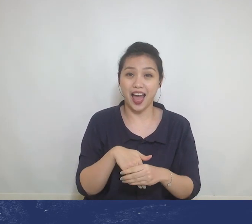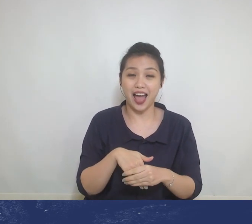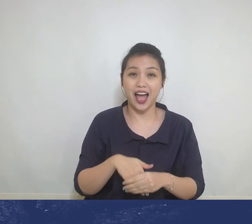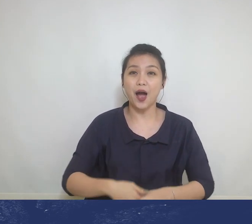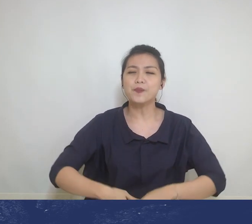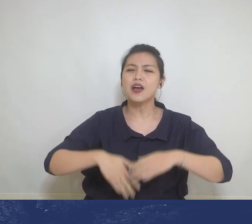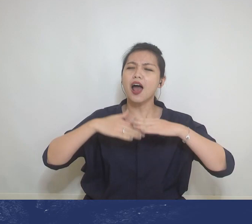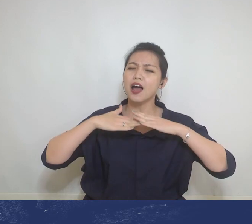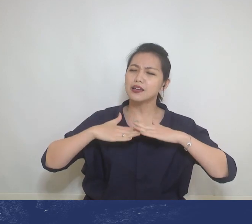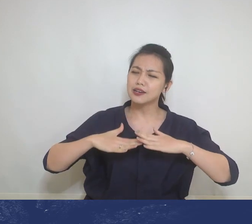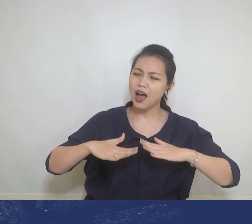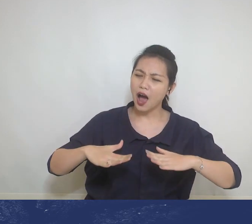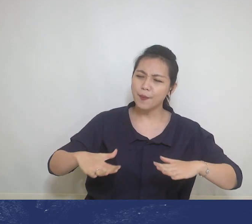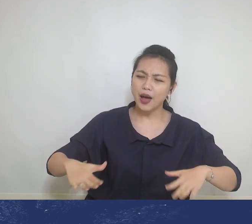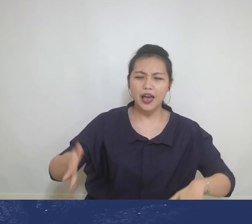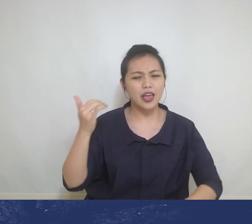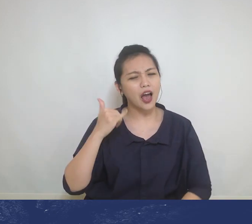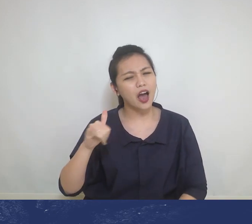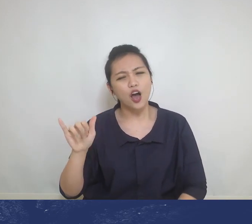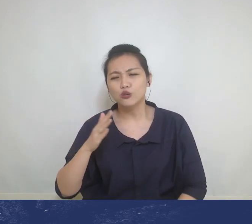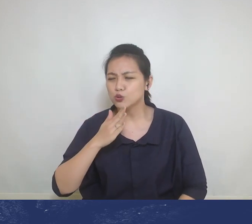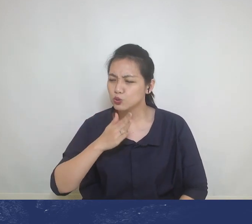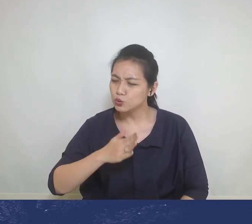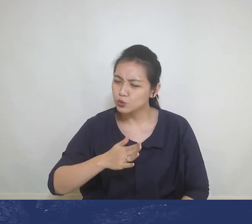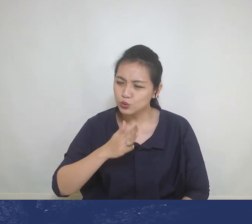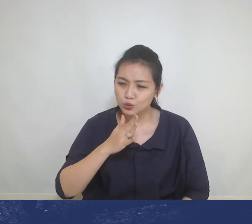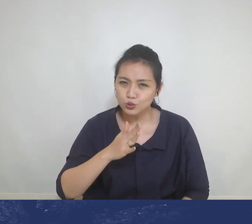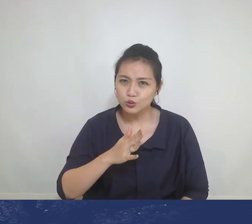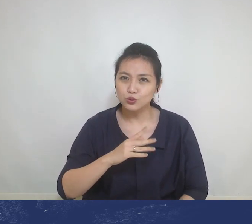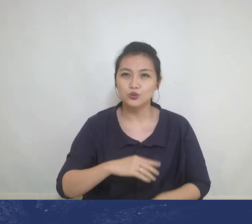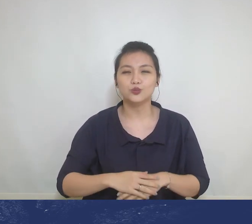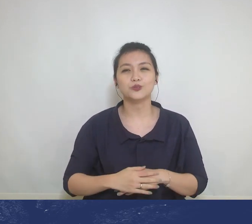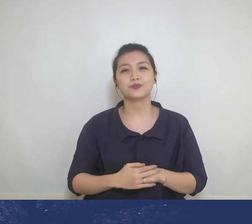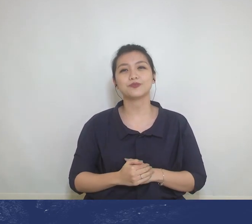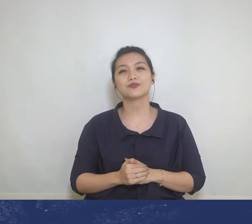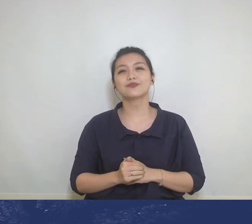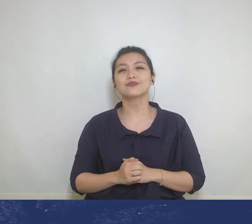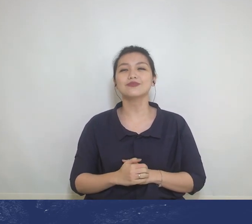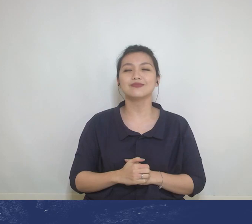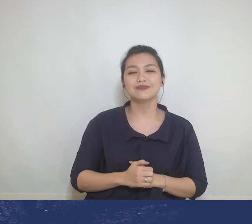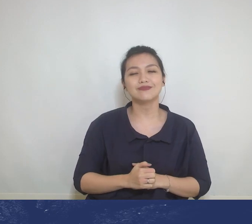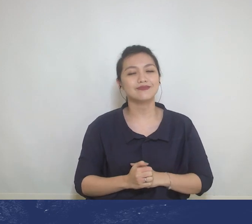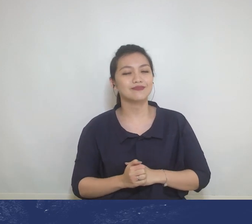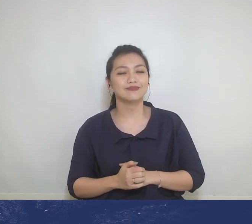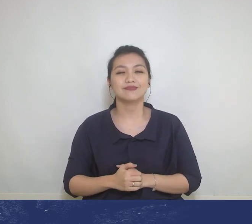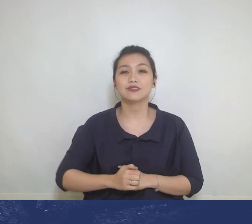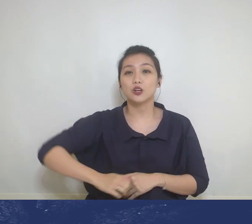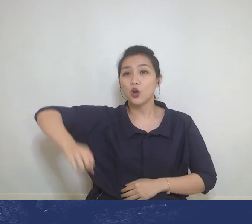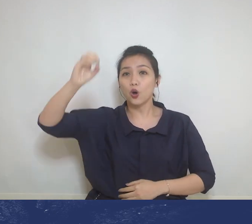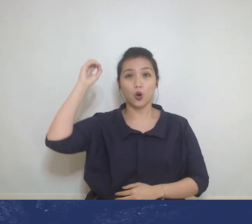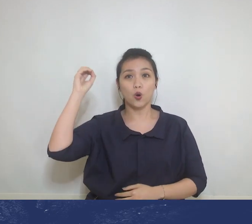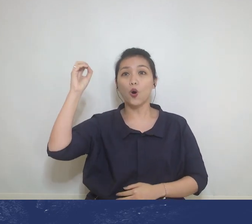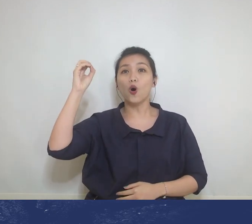bersekutu dalam damai yang sejati. Kami mendambakan